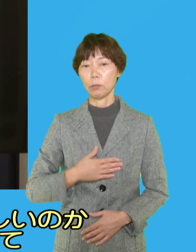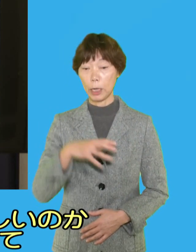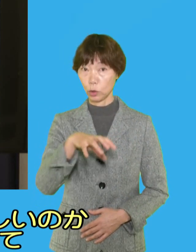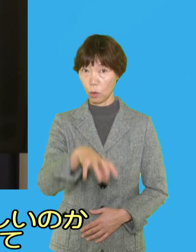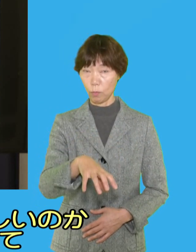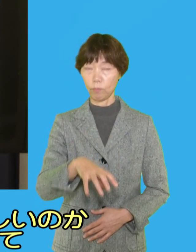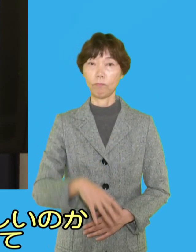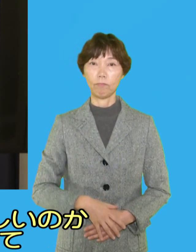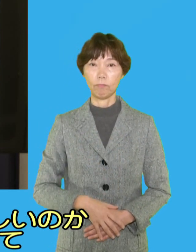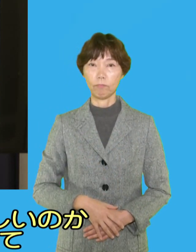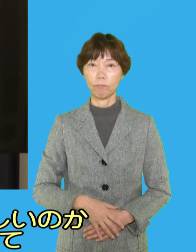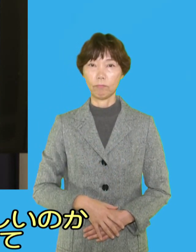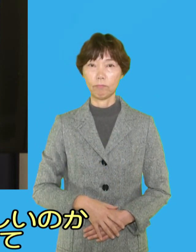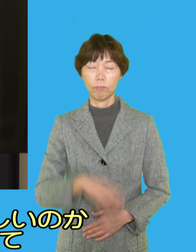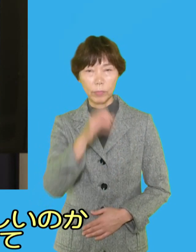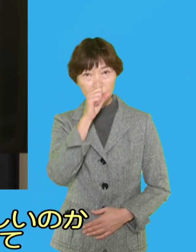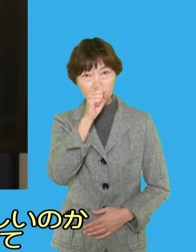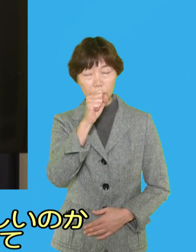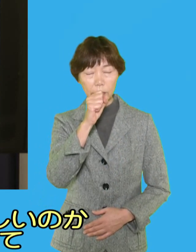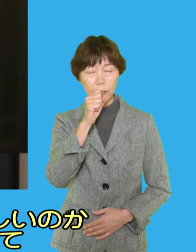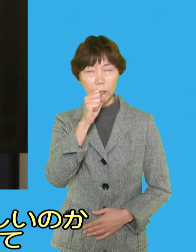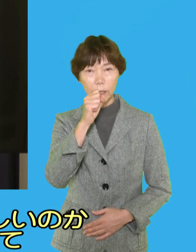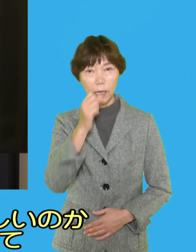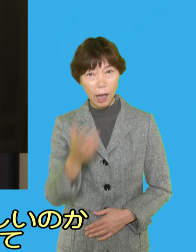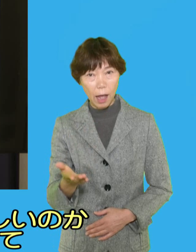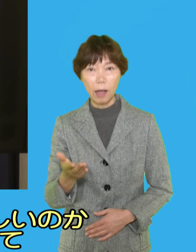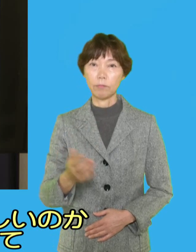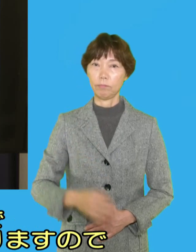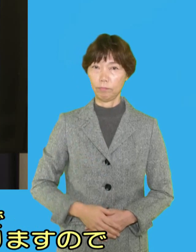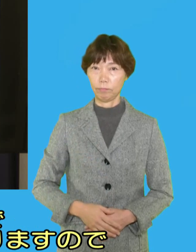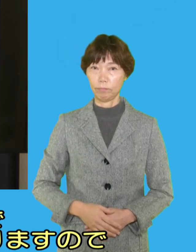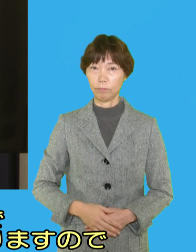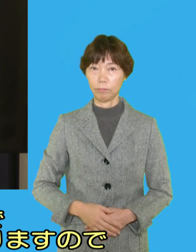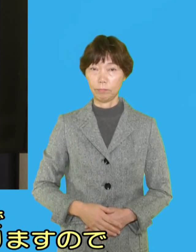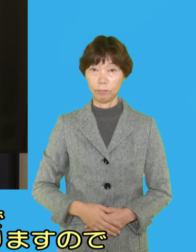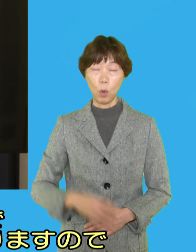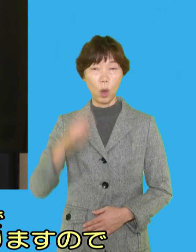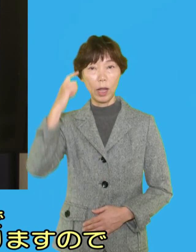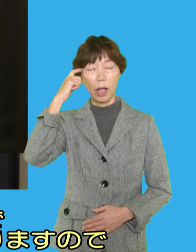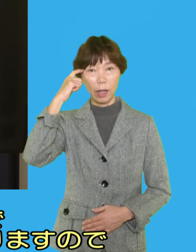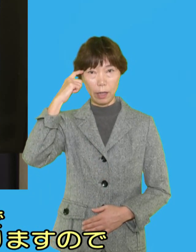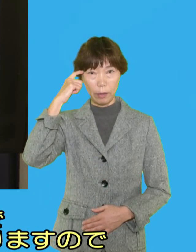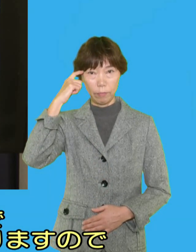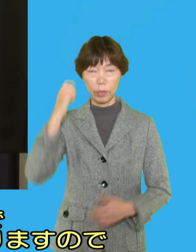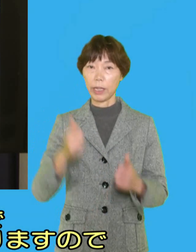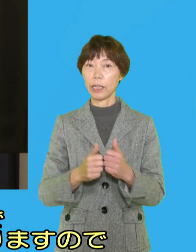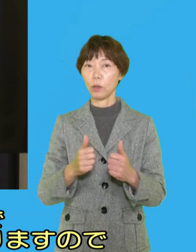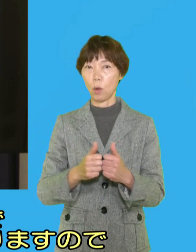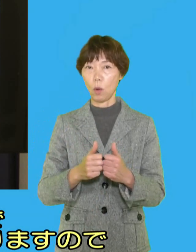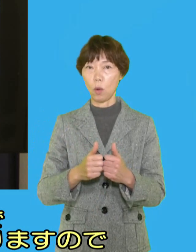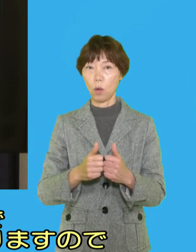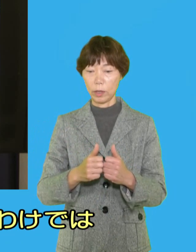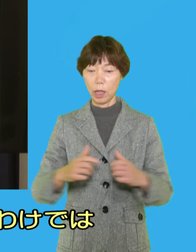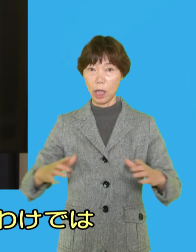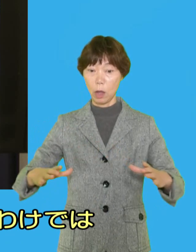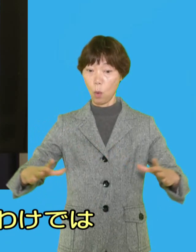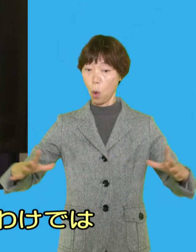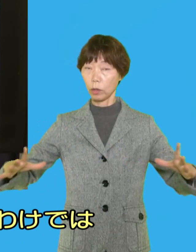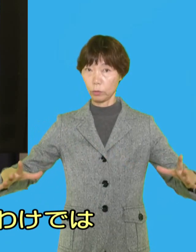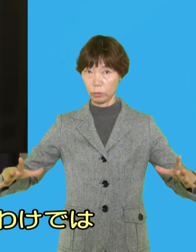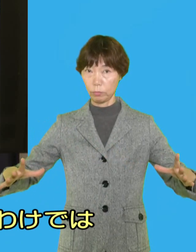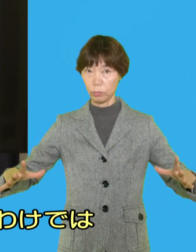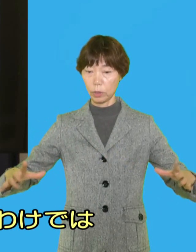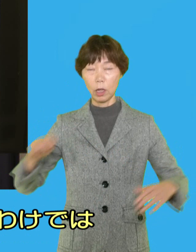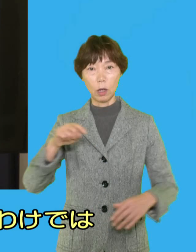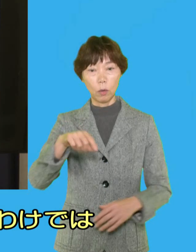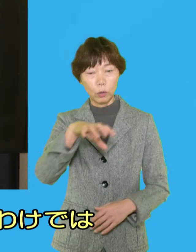所がよりふさわしいのかということも踏まえまして検討していくという意味で、かなり縁は深く取っておりますので、特にこの